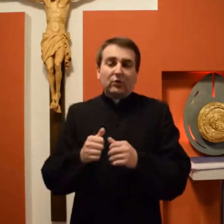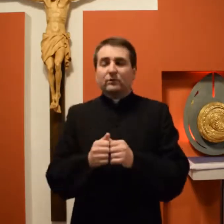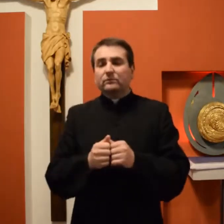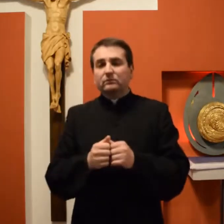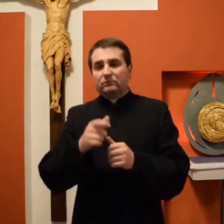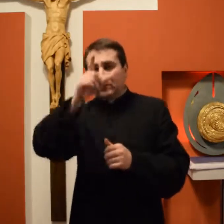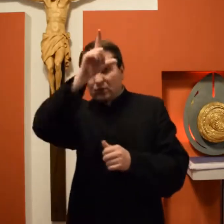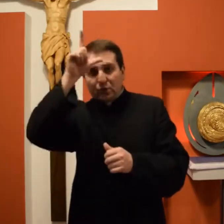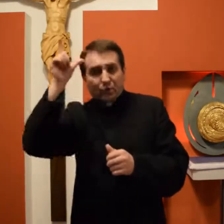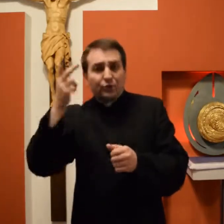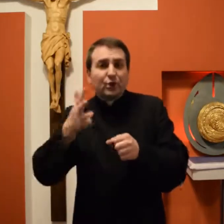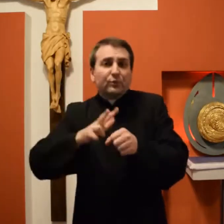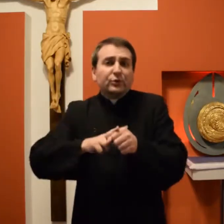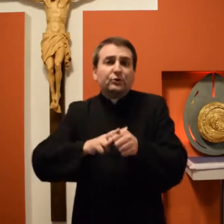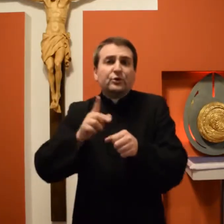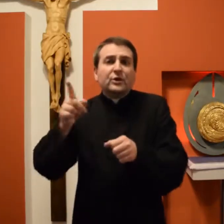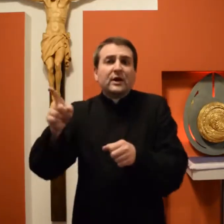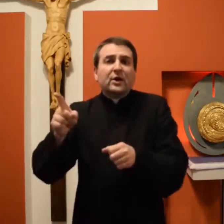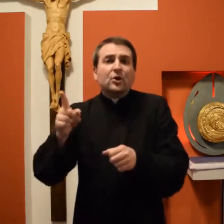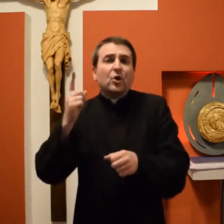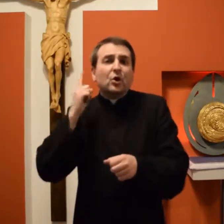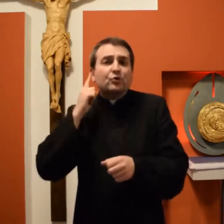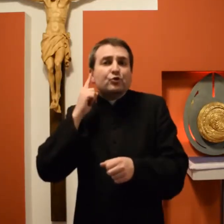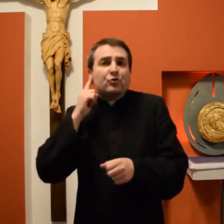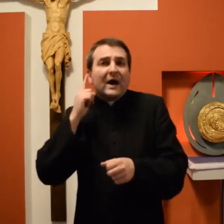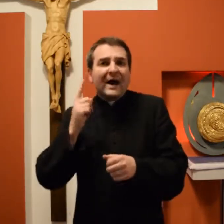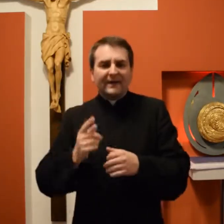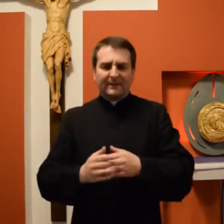apostołom, ludziom, którzy Go słuchali,